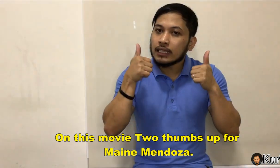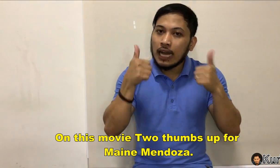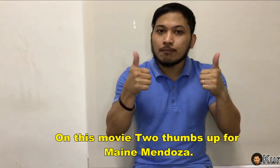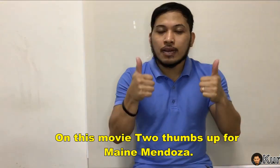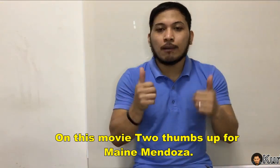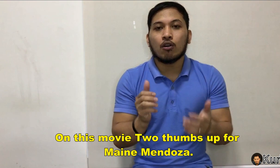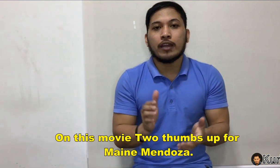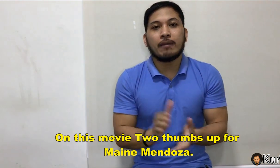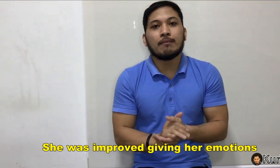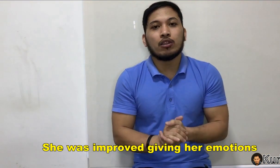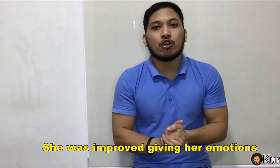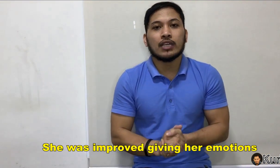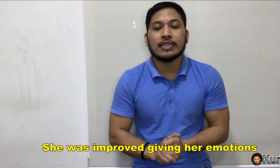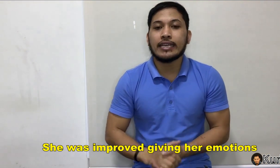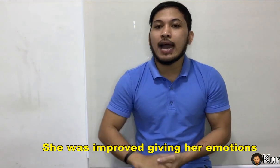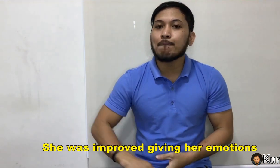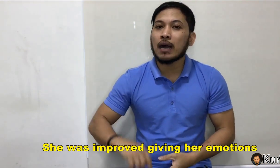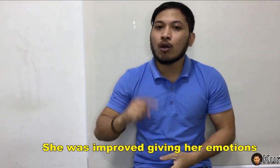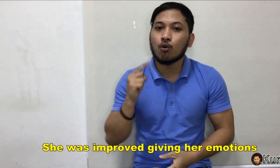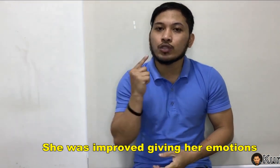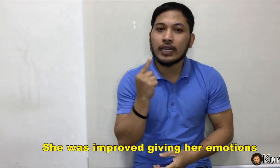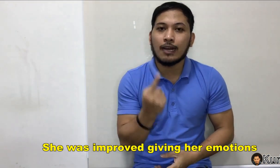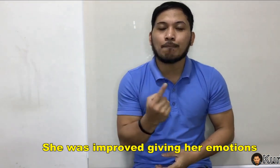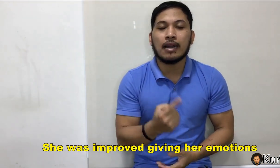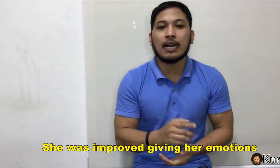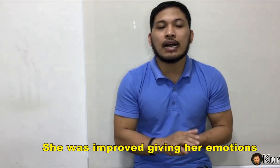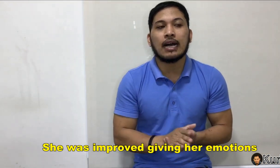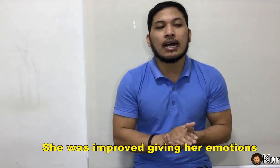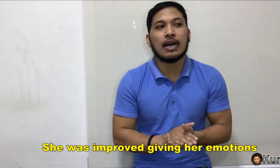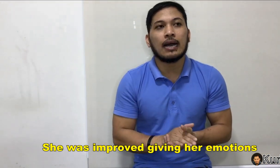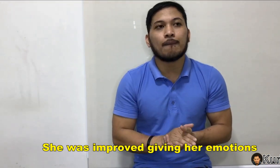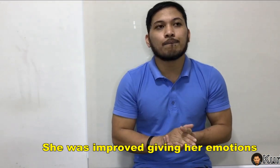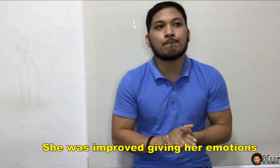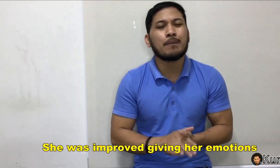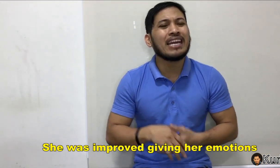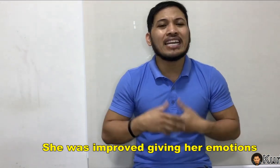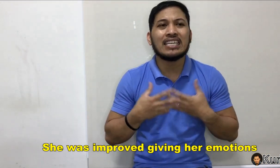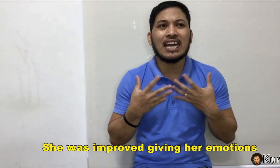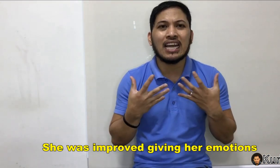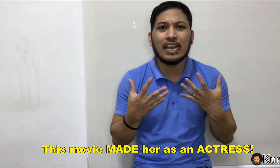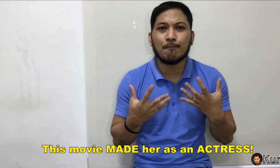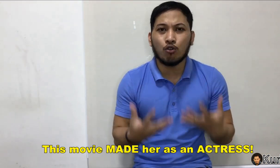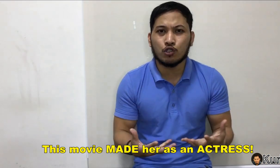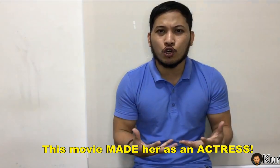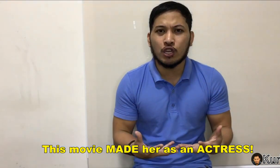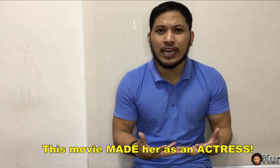sobrang thumbs up ako kay Main Mendoza kasi napakahusay ng pagkakabigay niya ng emotion.